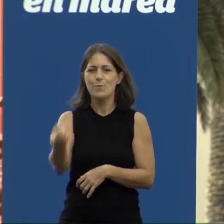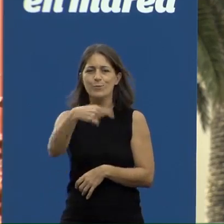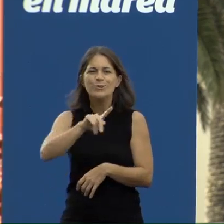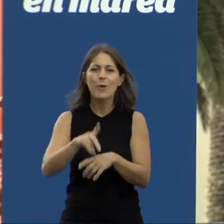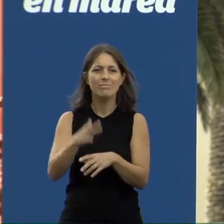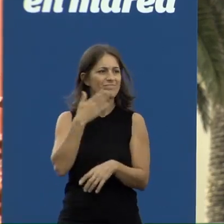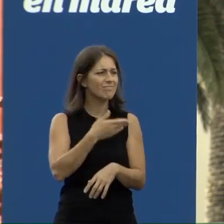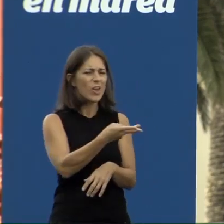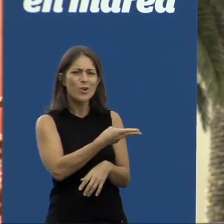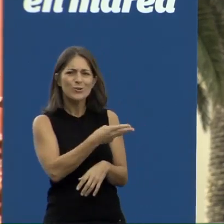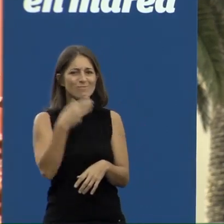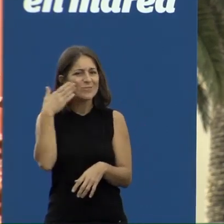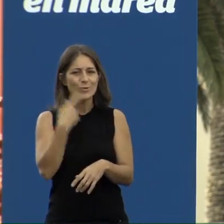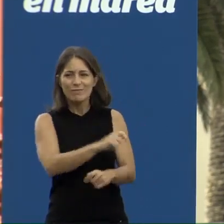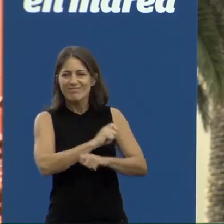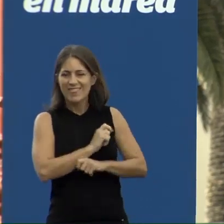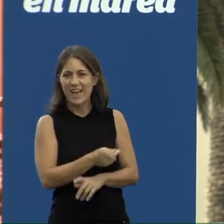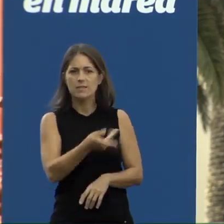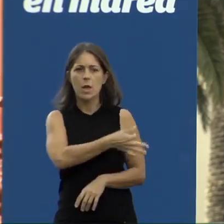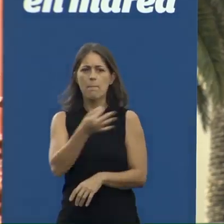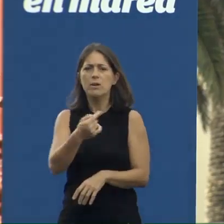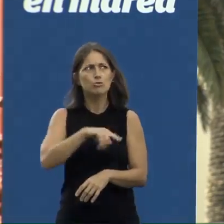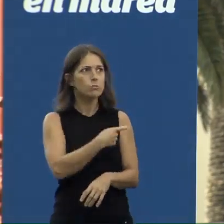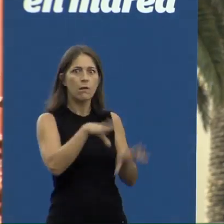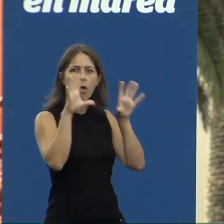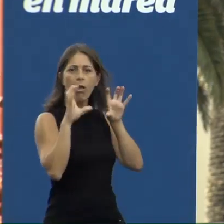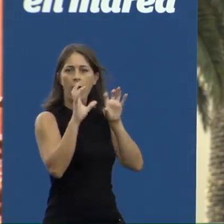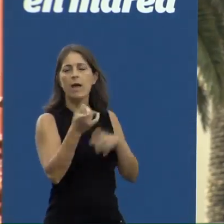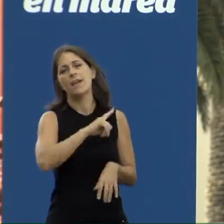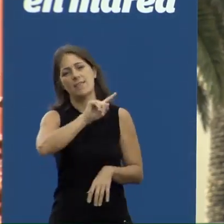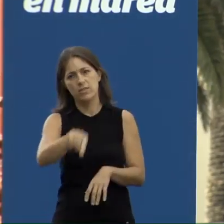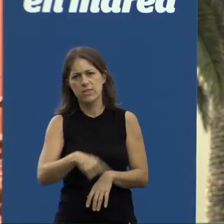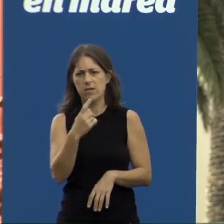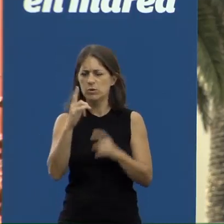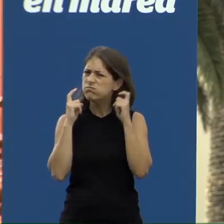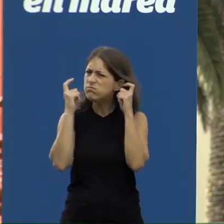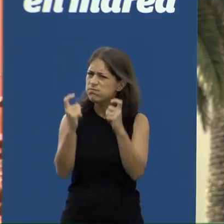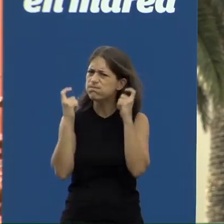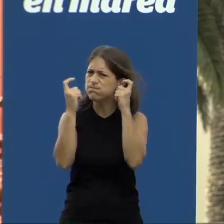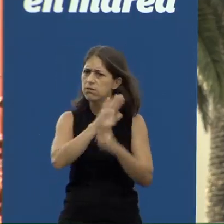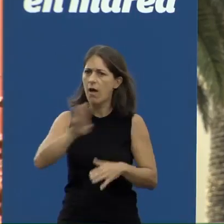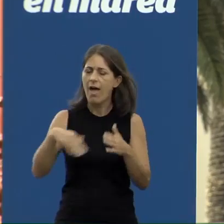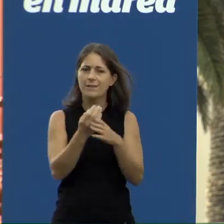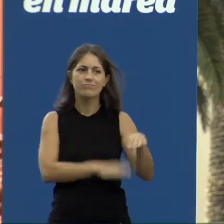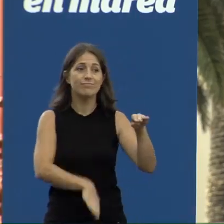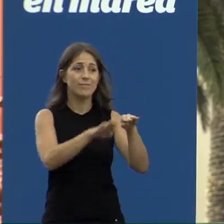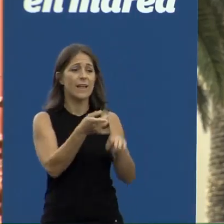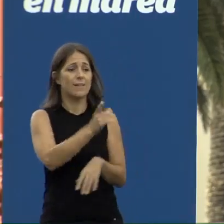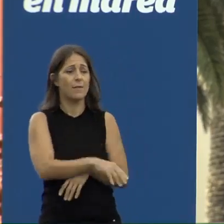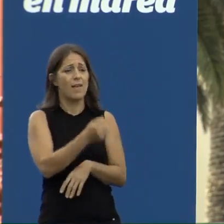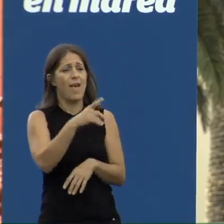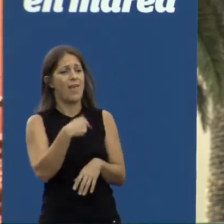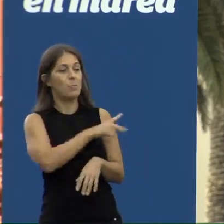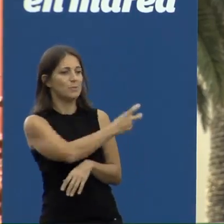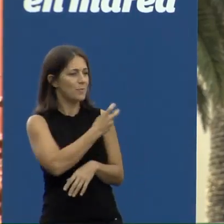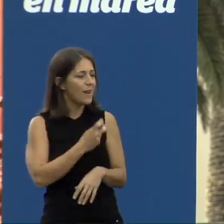os representantes do mellor que ten este país. Aprendemos de vos e vamos deixarnos a pel para estar á altura. Grazas, Ada, por suposto, por estar